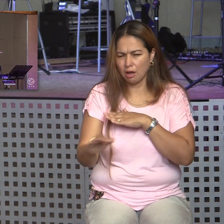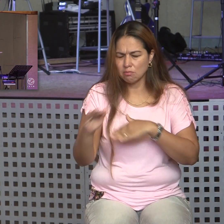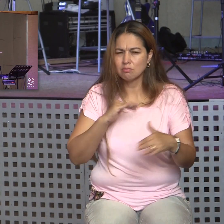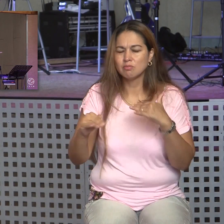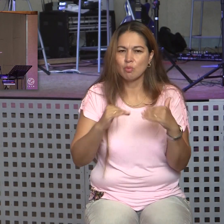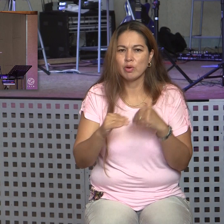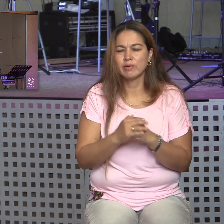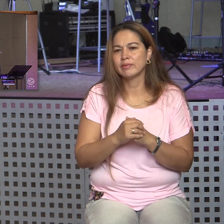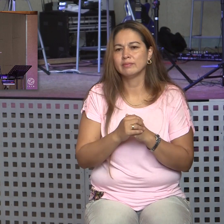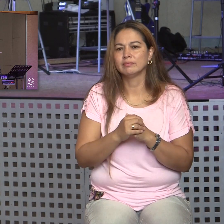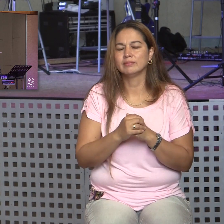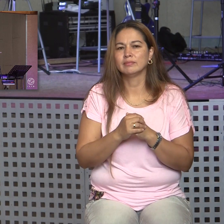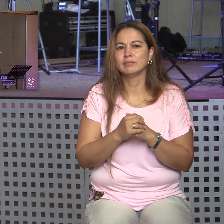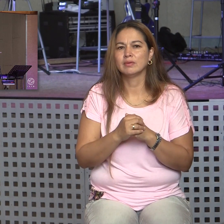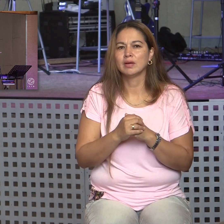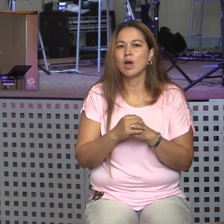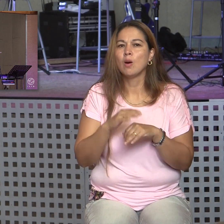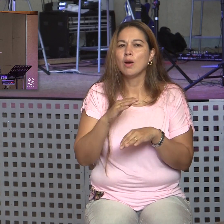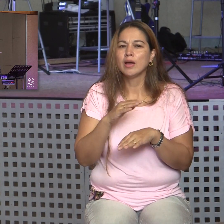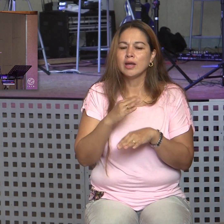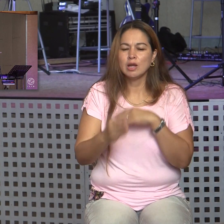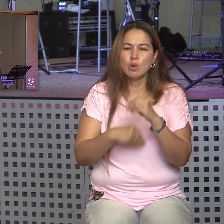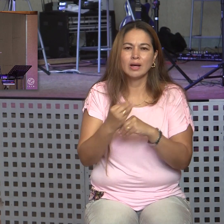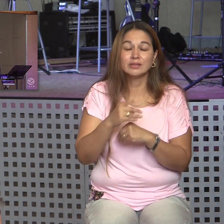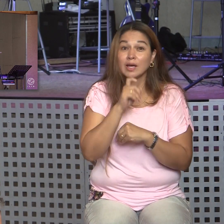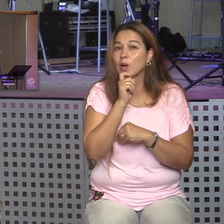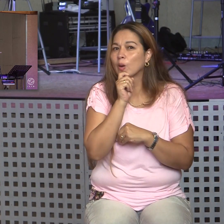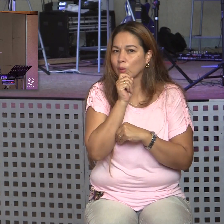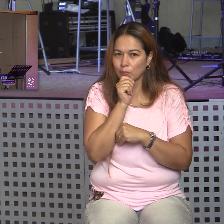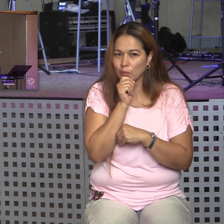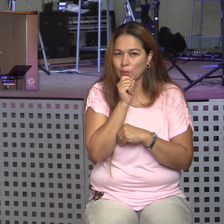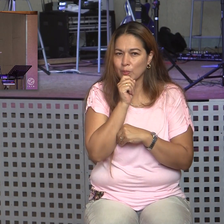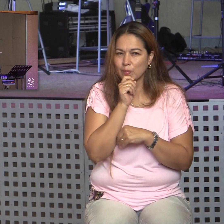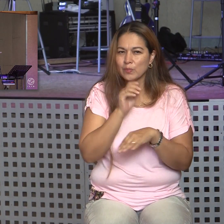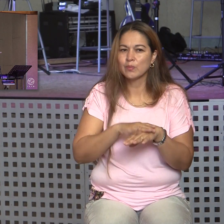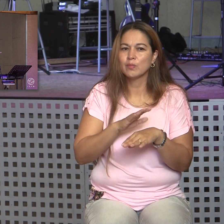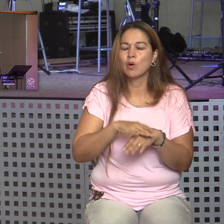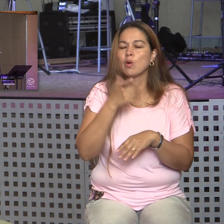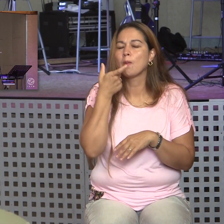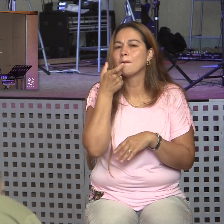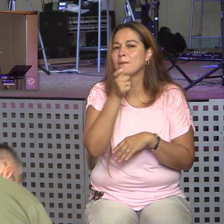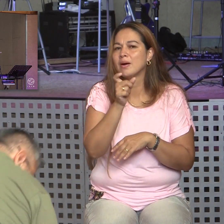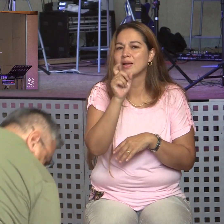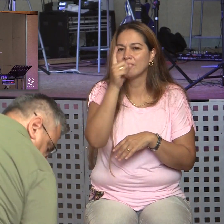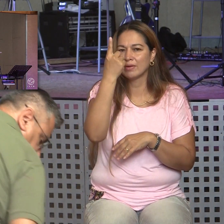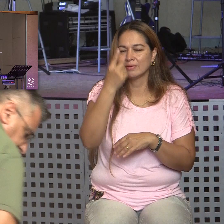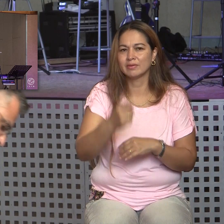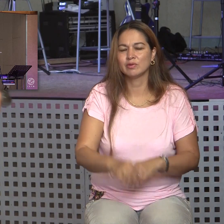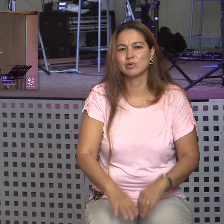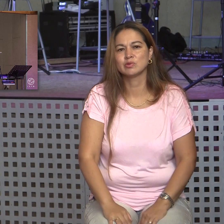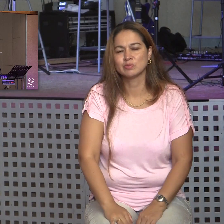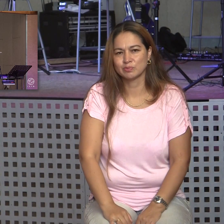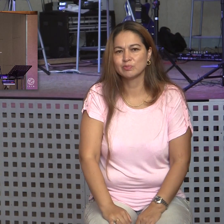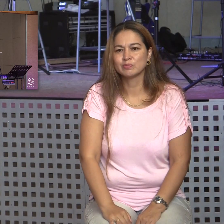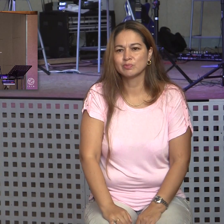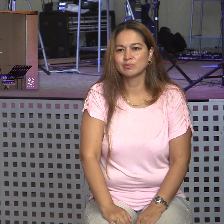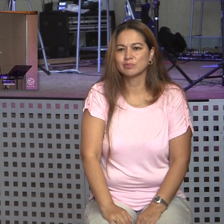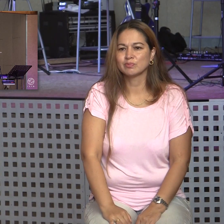lo hace por la palabra. Lo sabemos. ¿Y por qué lo sabemos? Porque Génesis es